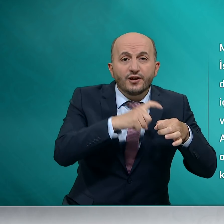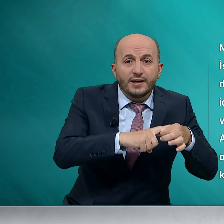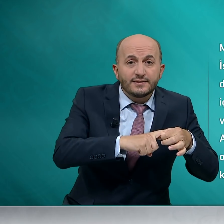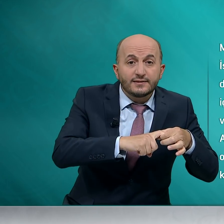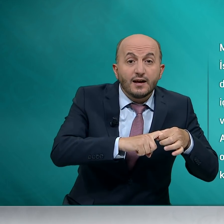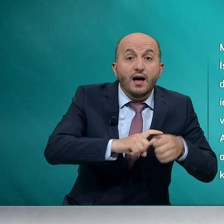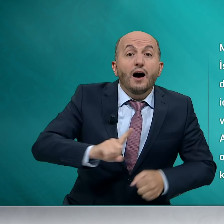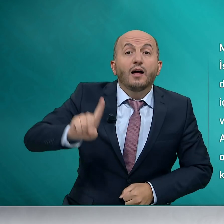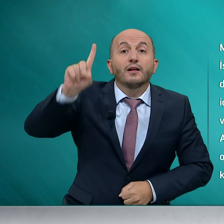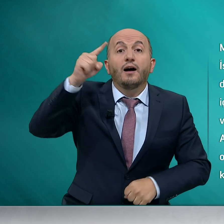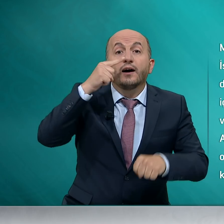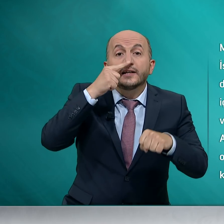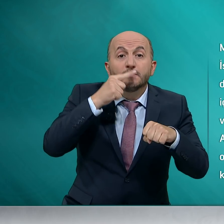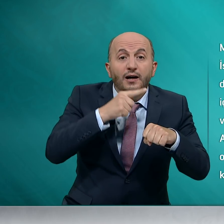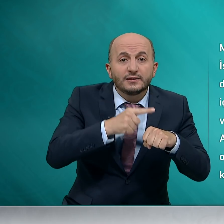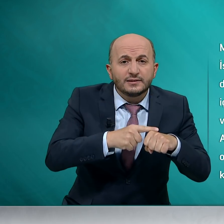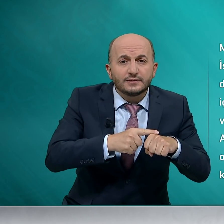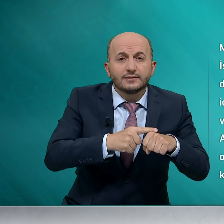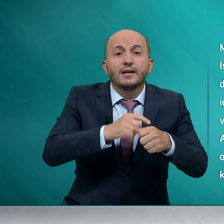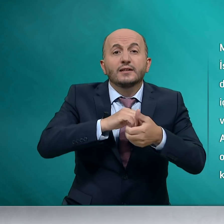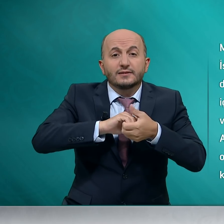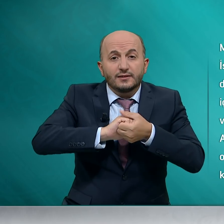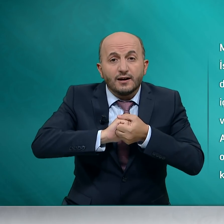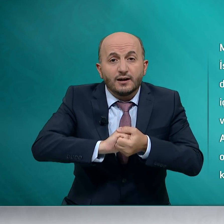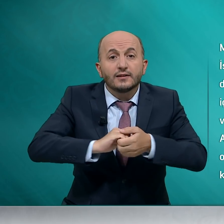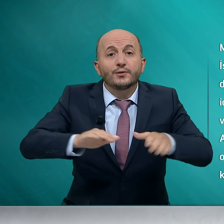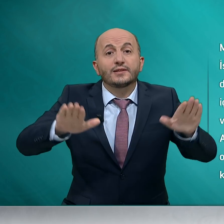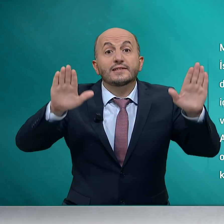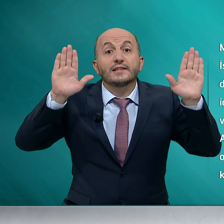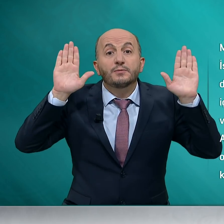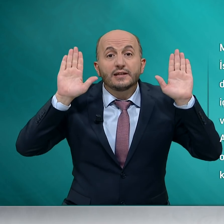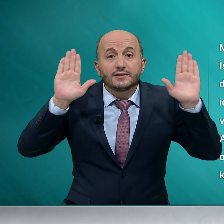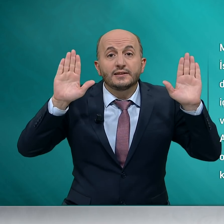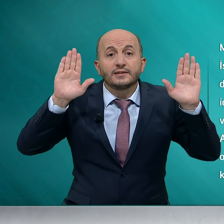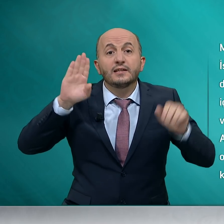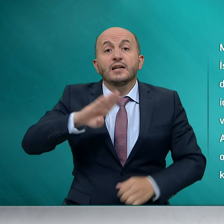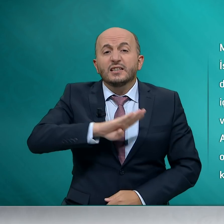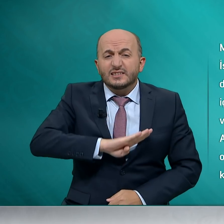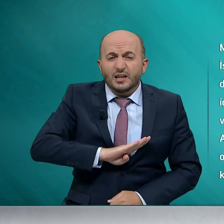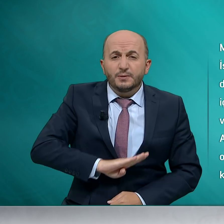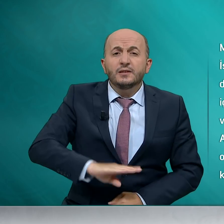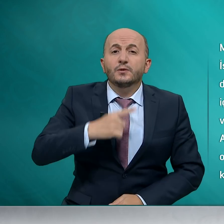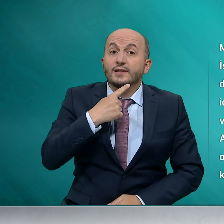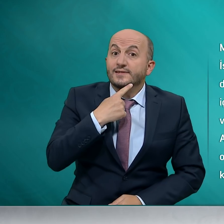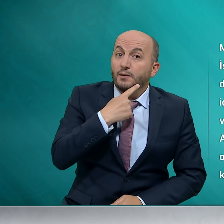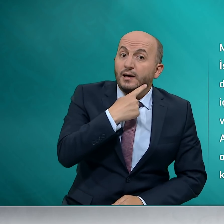Hicret, Allah'a imanın, sadakat ve teslimiyetin, sabır ve